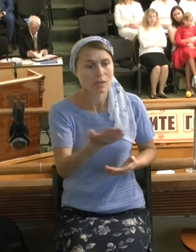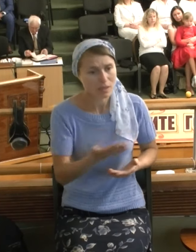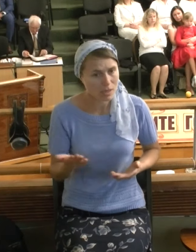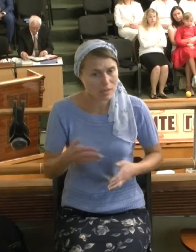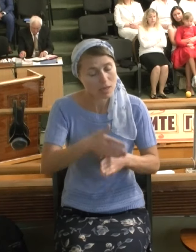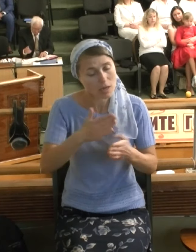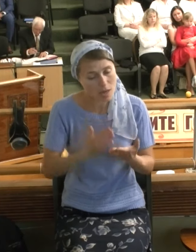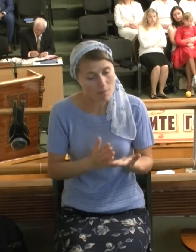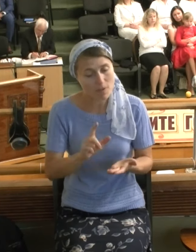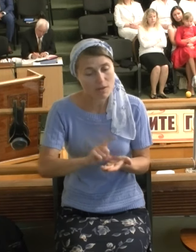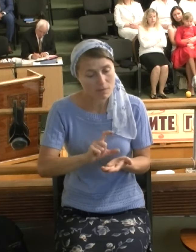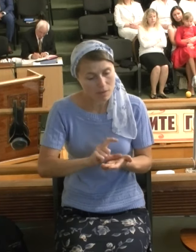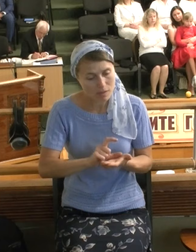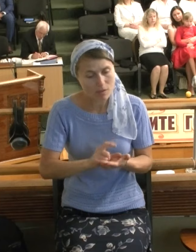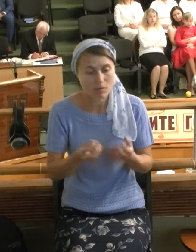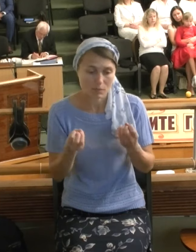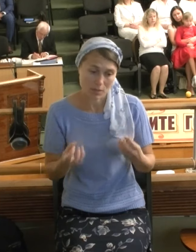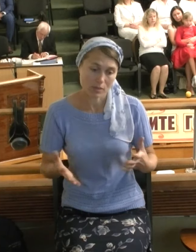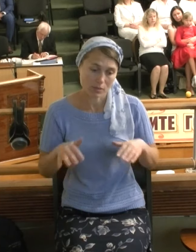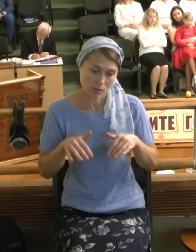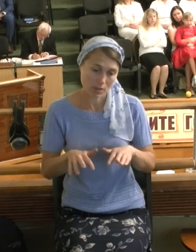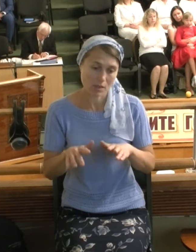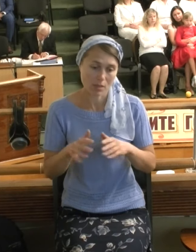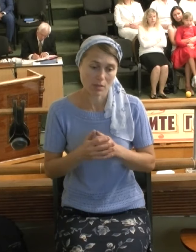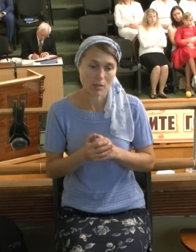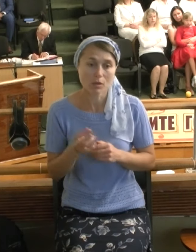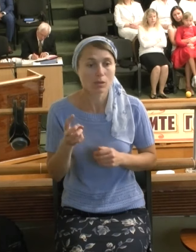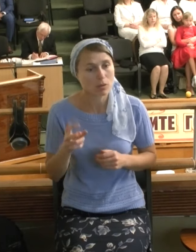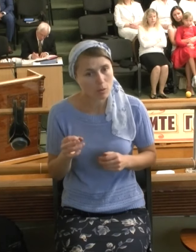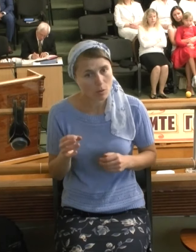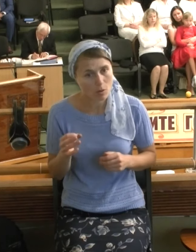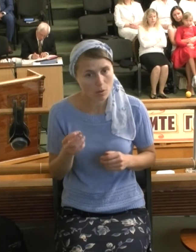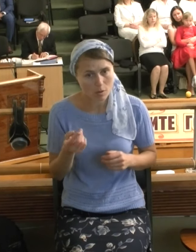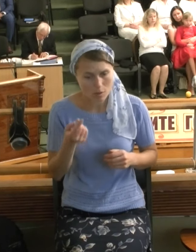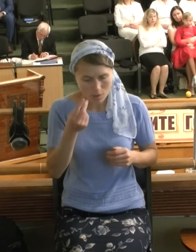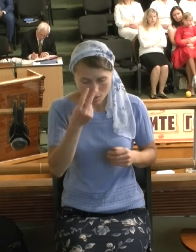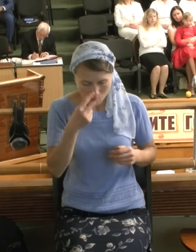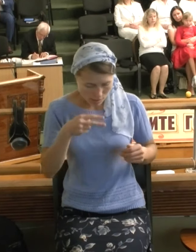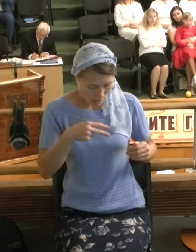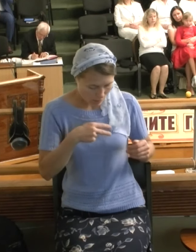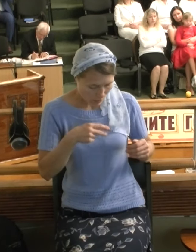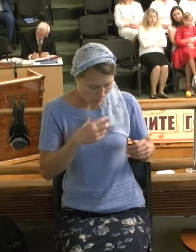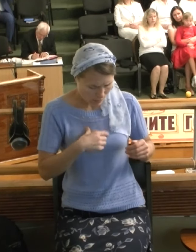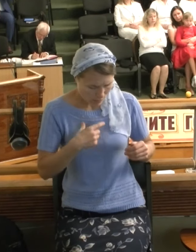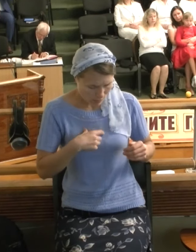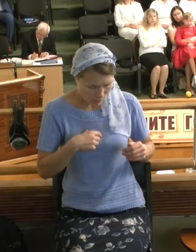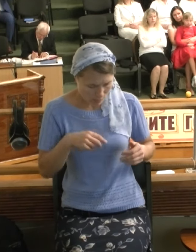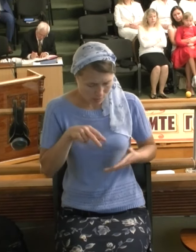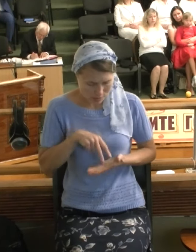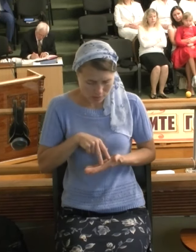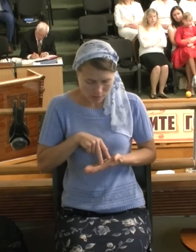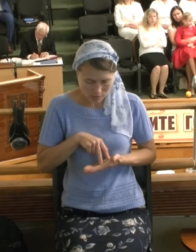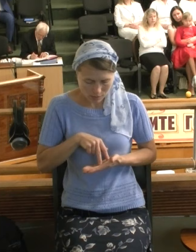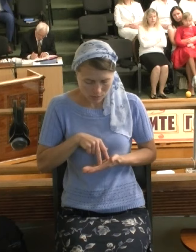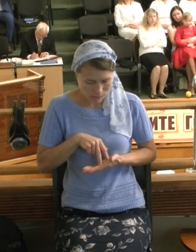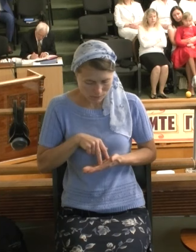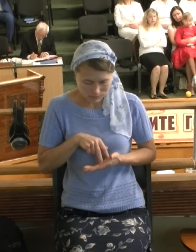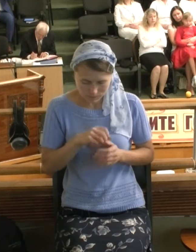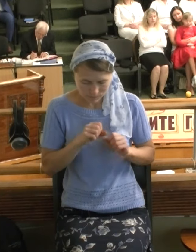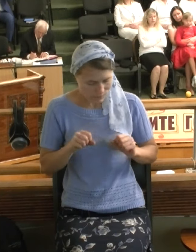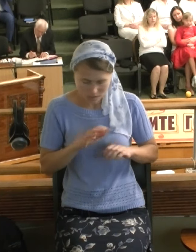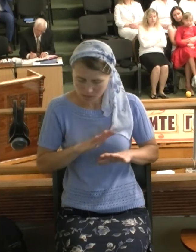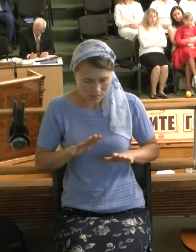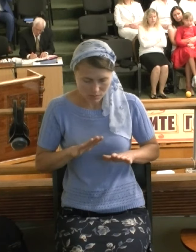Хлеб и вино – простое дело, но заглянув в себя, стою не смело,